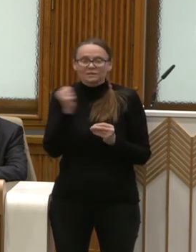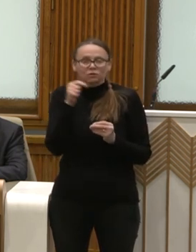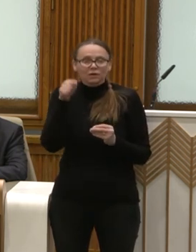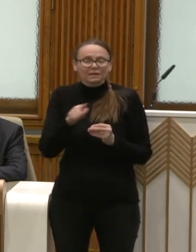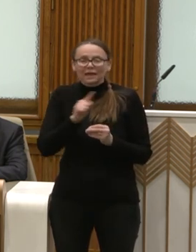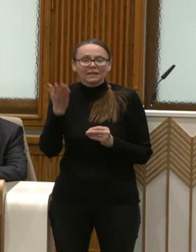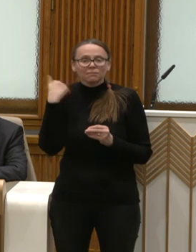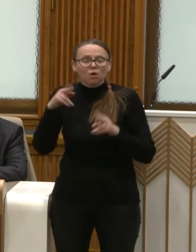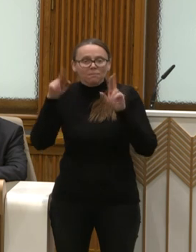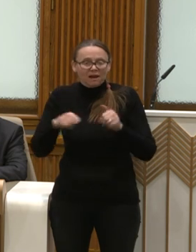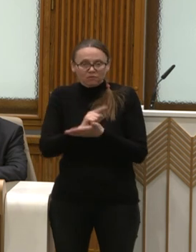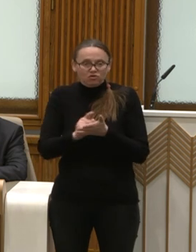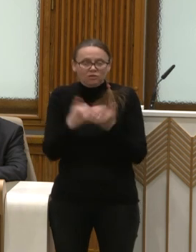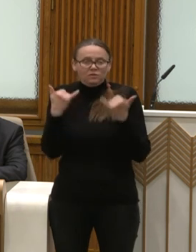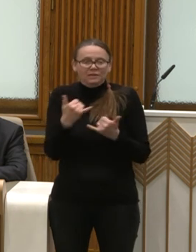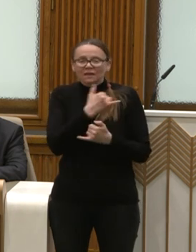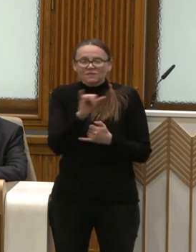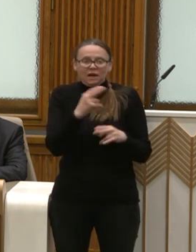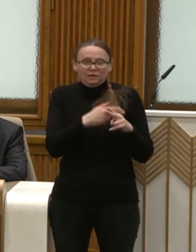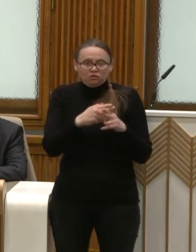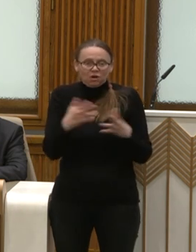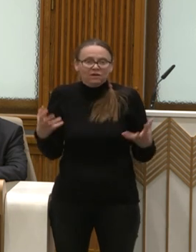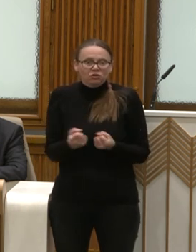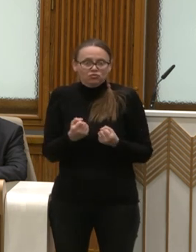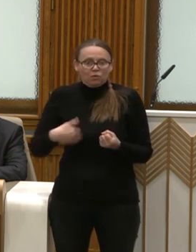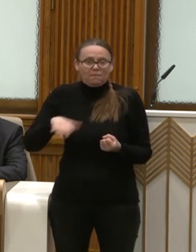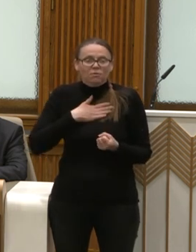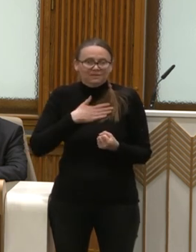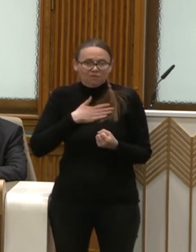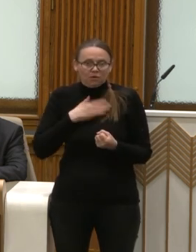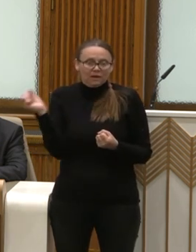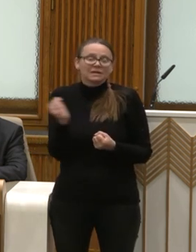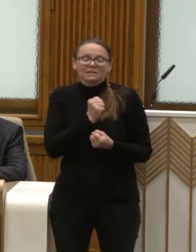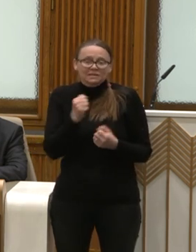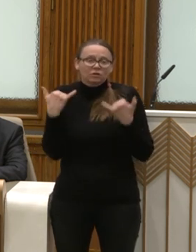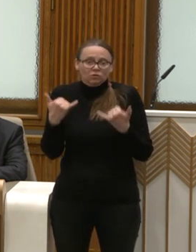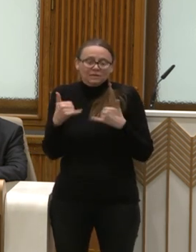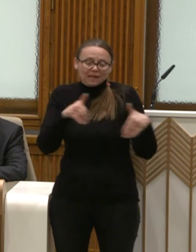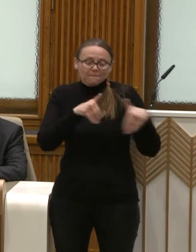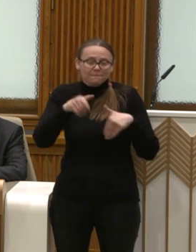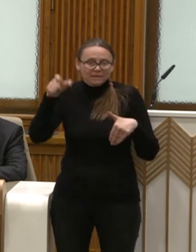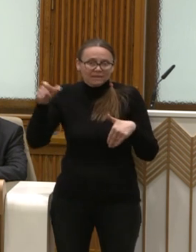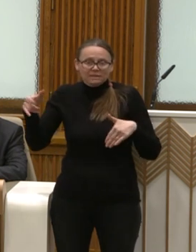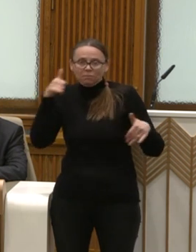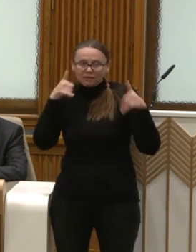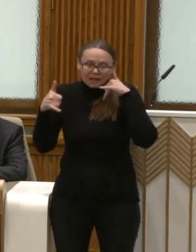bilo pravočasno, zdaj vsaka država rešuje po svoje, ne, in zaradi tega pač zdaj ministri po